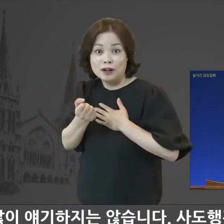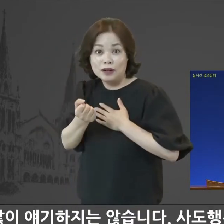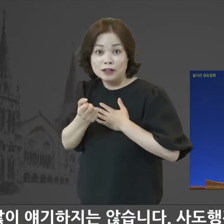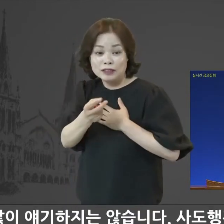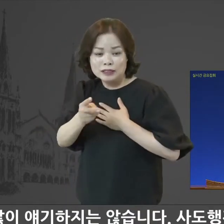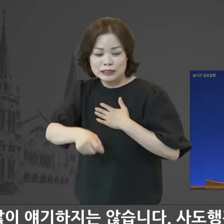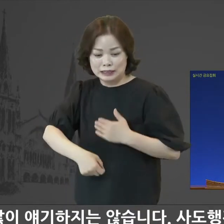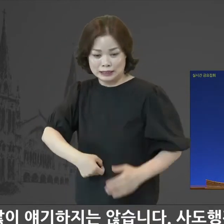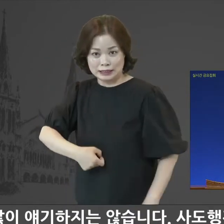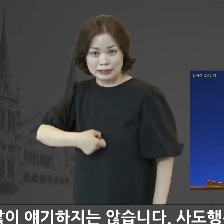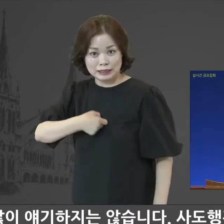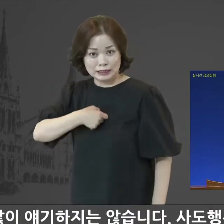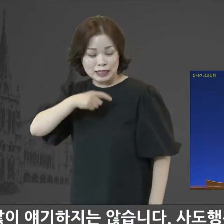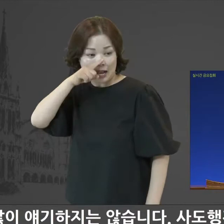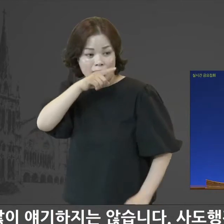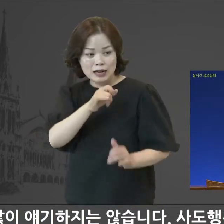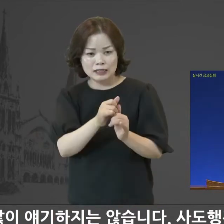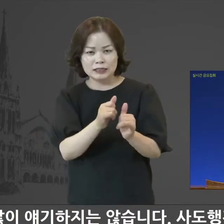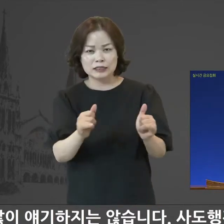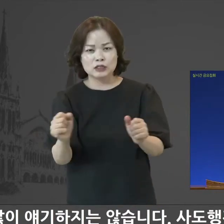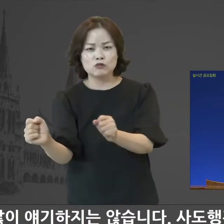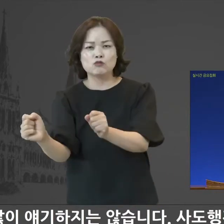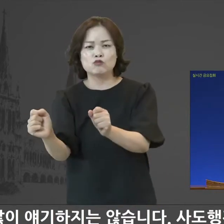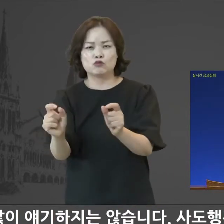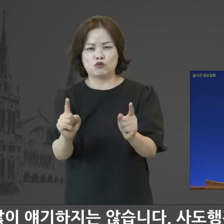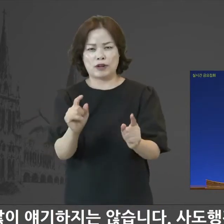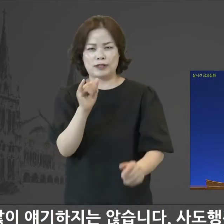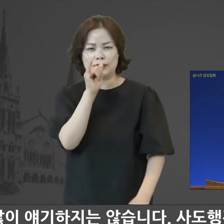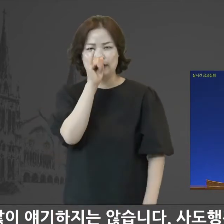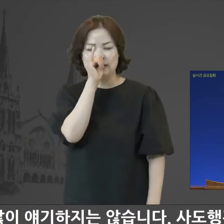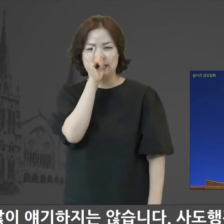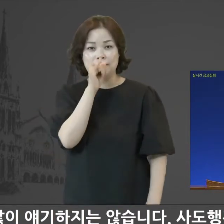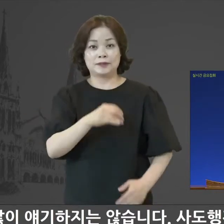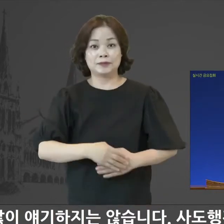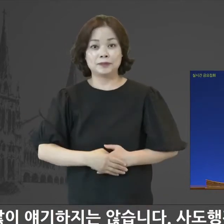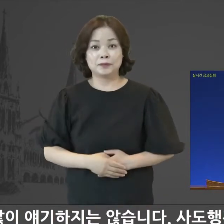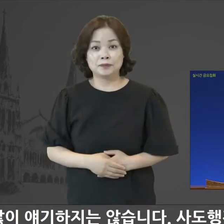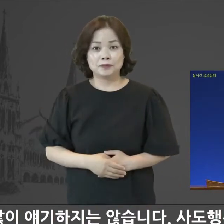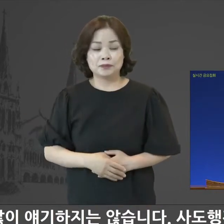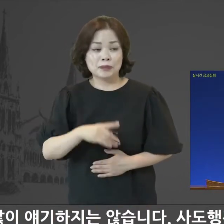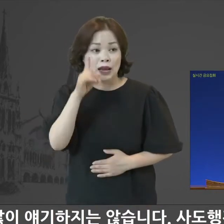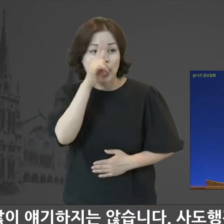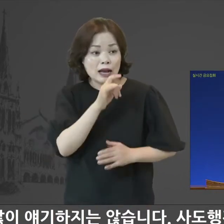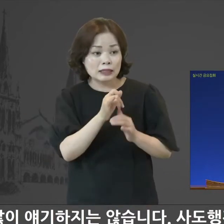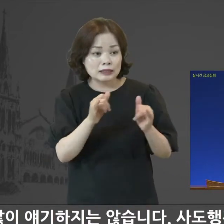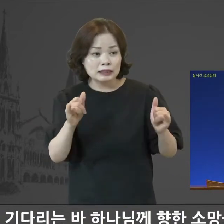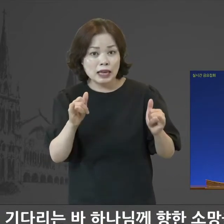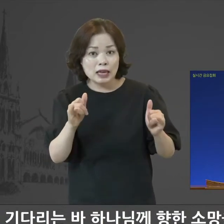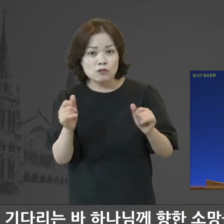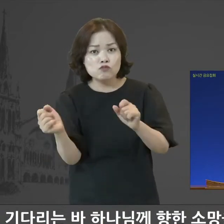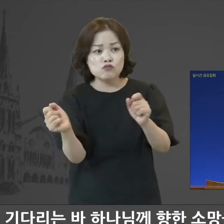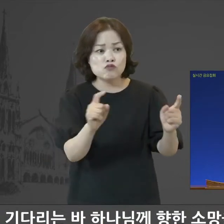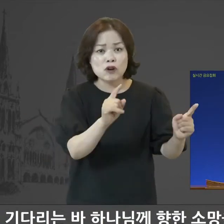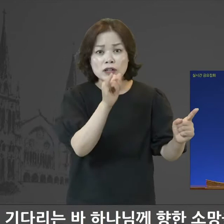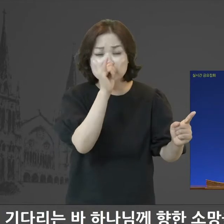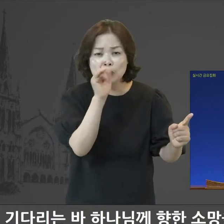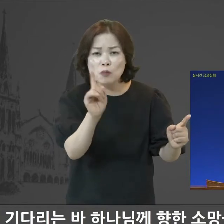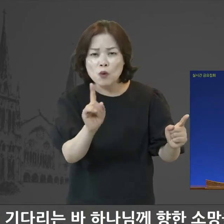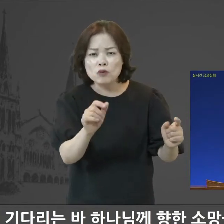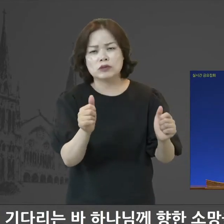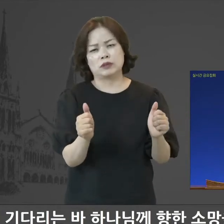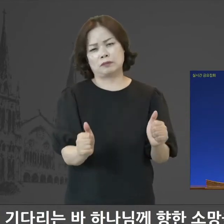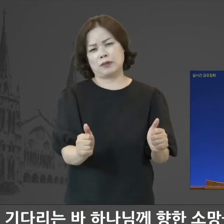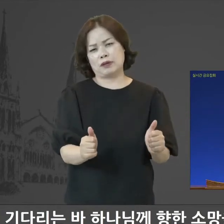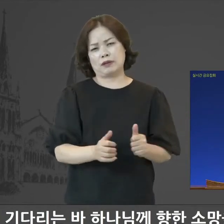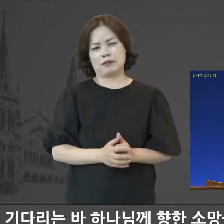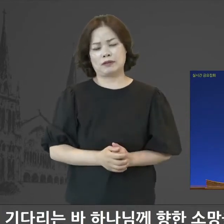곧 의인과 악인의 부활이 있으리라 함이니이다. 악인의 부활도 있다. 이 악인의 부활이 뭐예요?